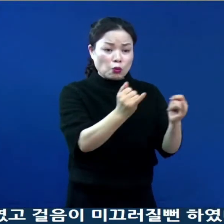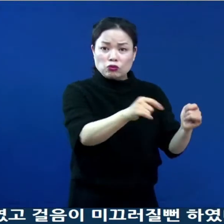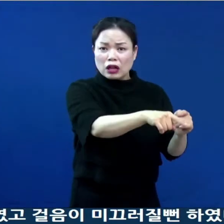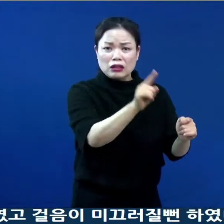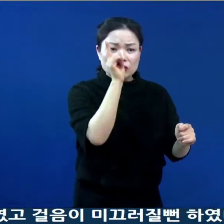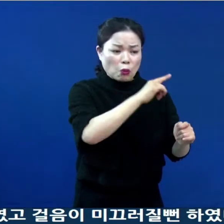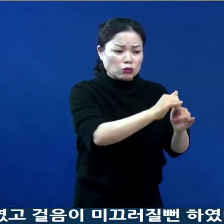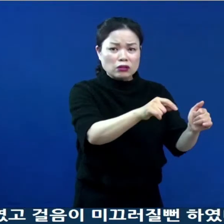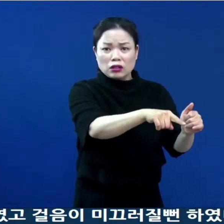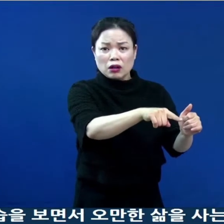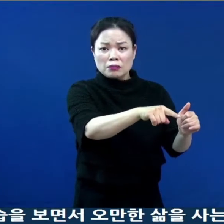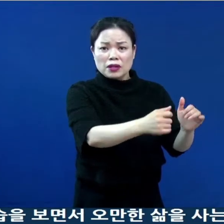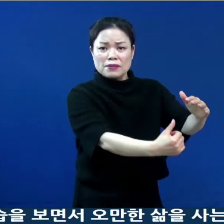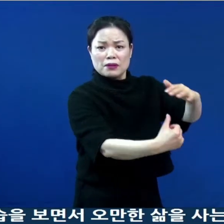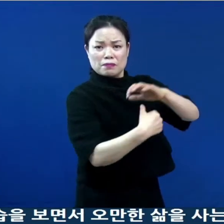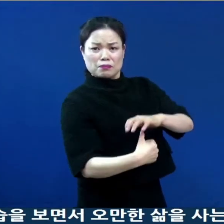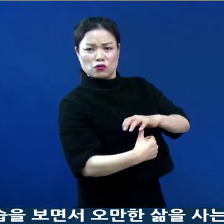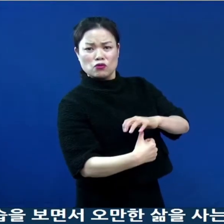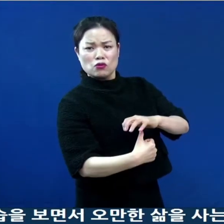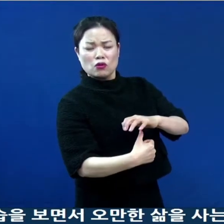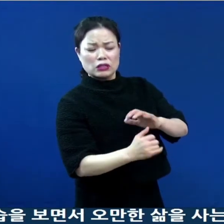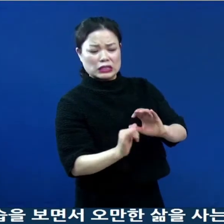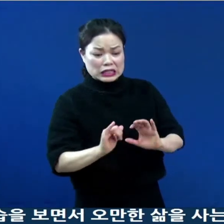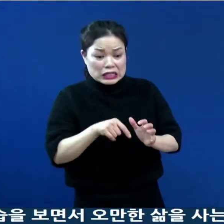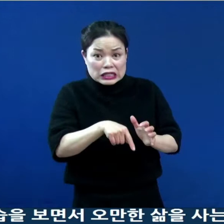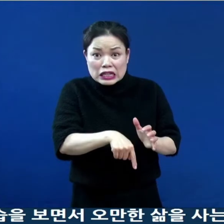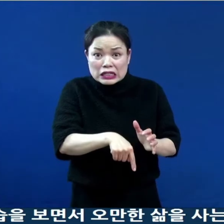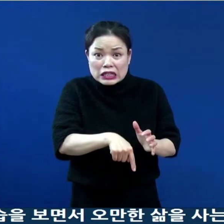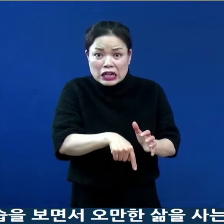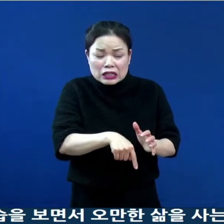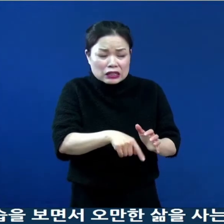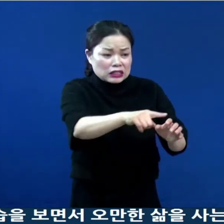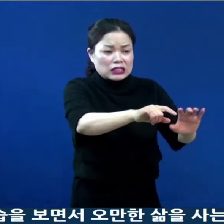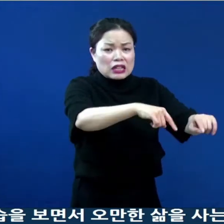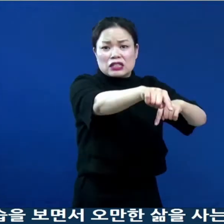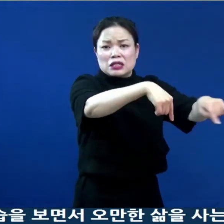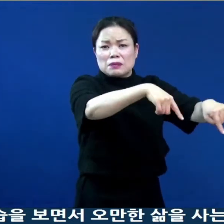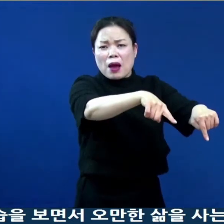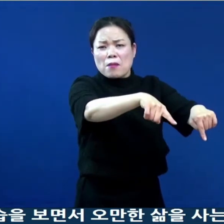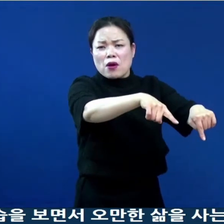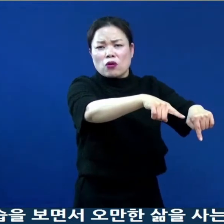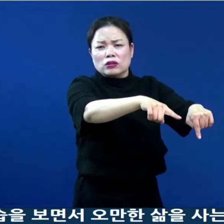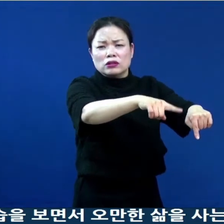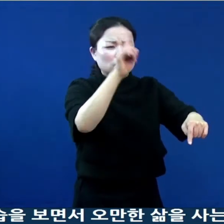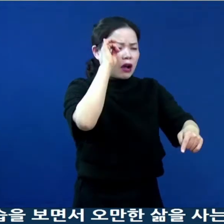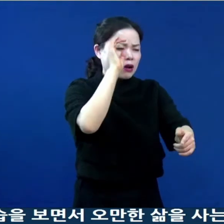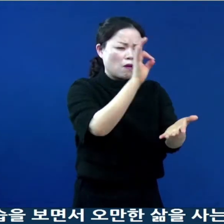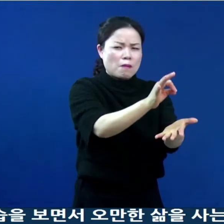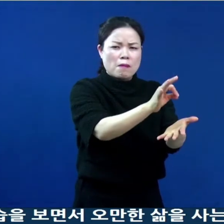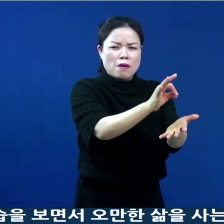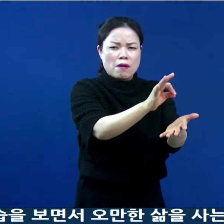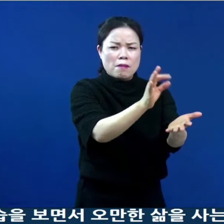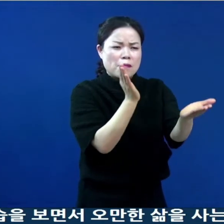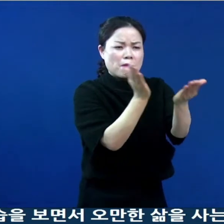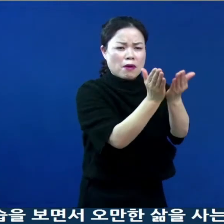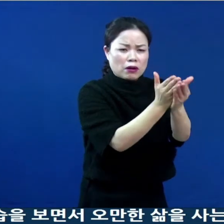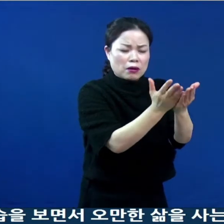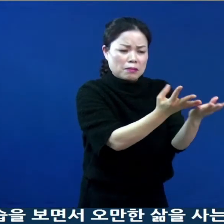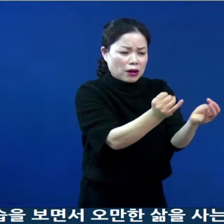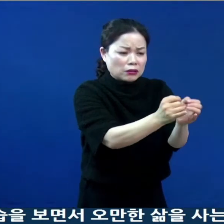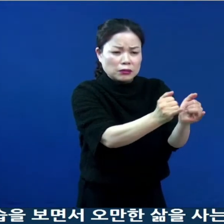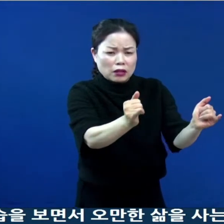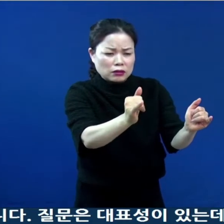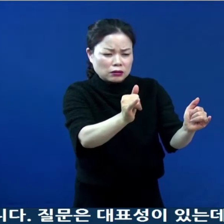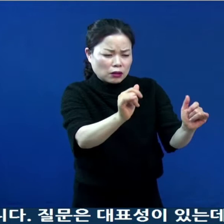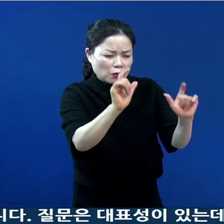사람들에게 눌리고, 그렇지 못한 사람들이 이 세상을 지배하며 그들의 가치를 따라 많은 사람들이 살아가는